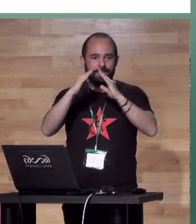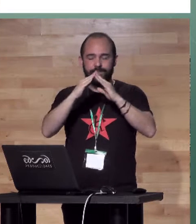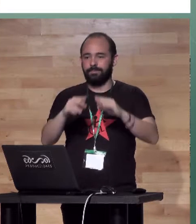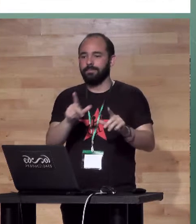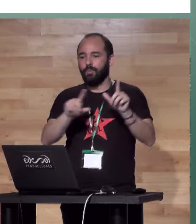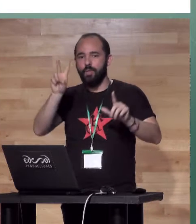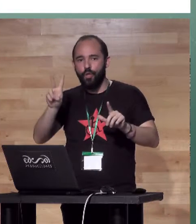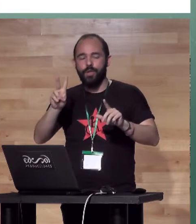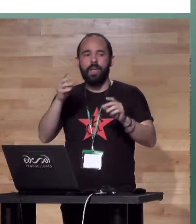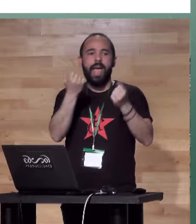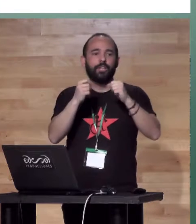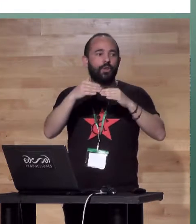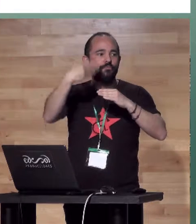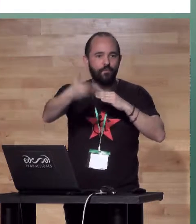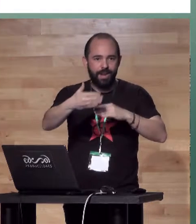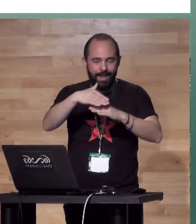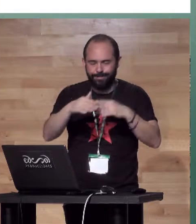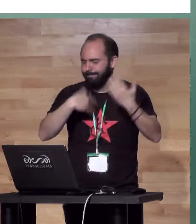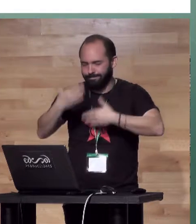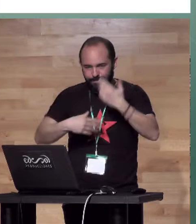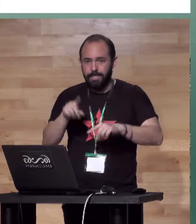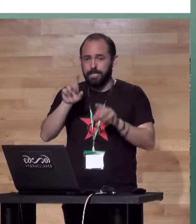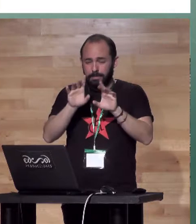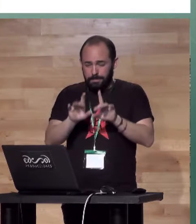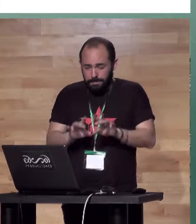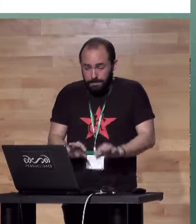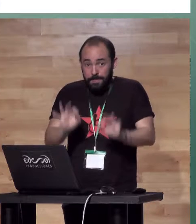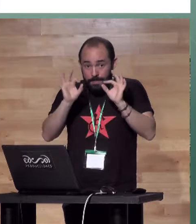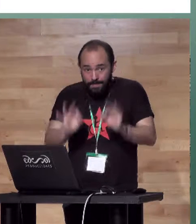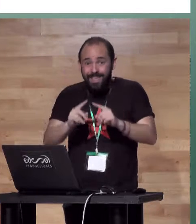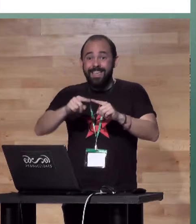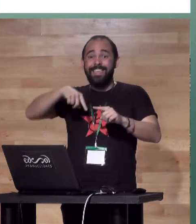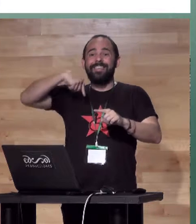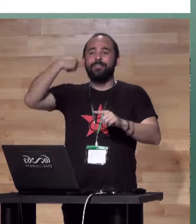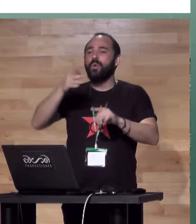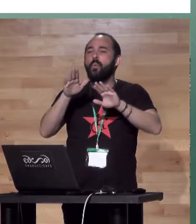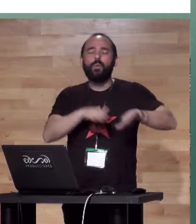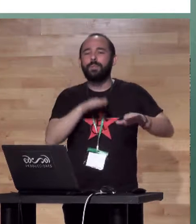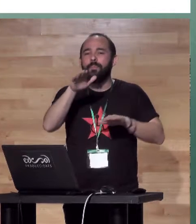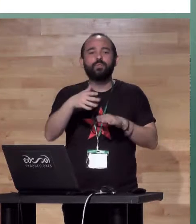Secuencia 1. El actor está en la casa. Secuencia 2. El actor está en la calle.